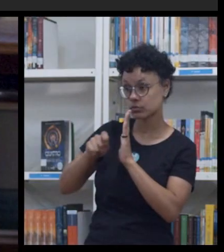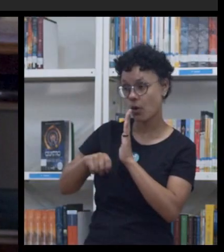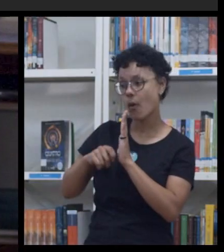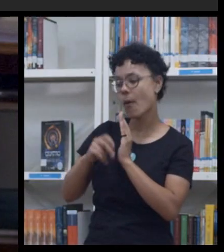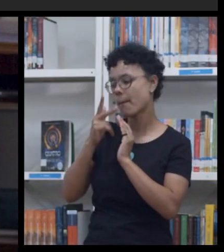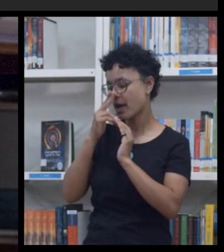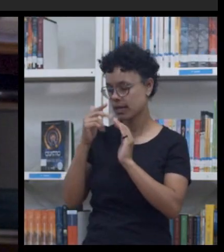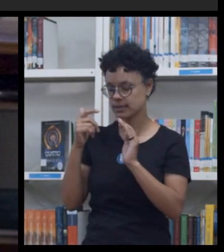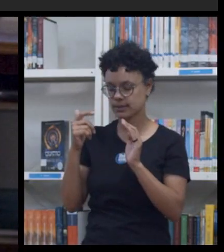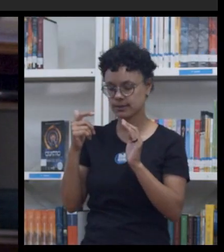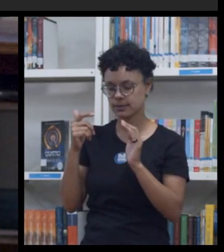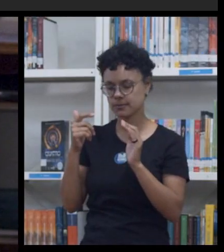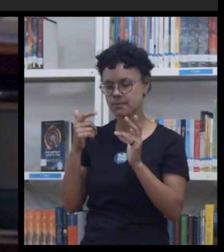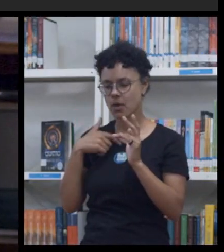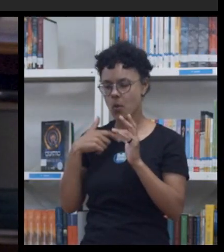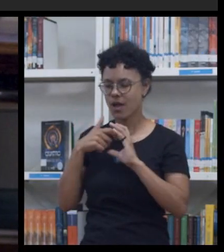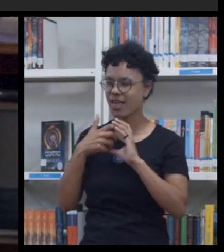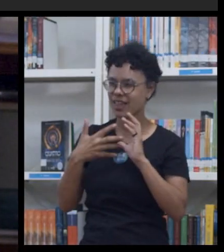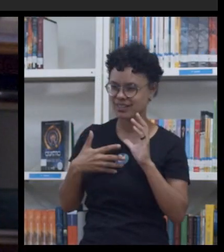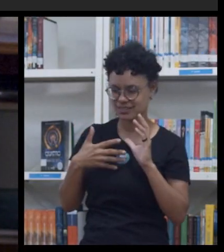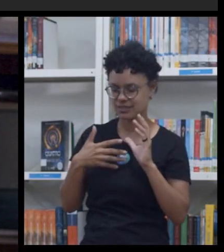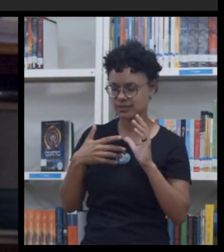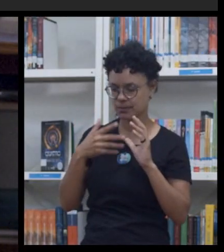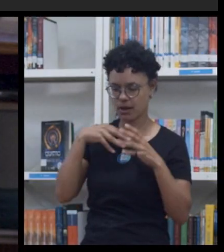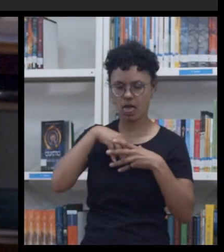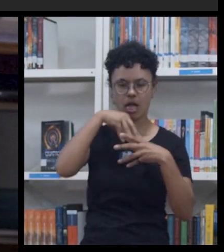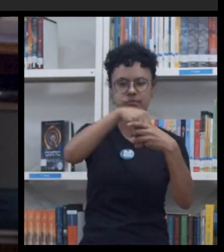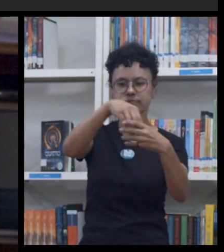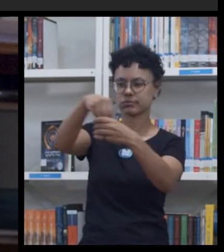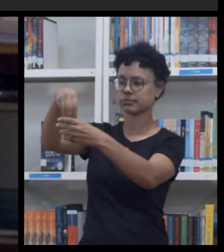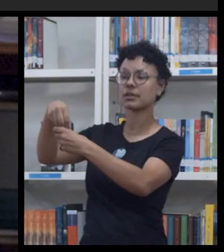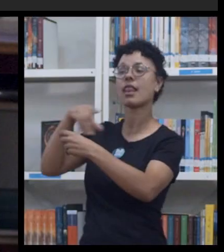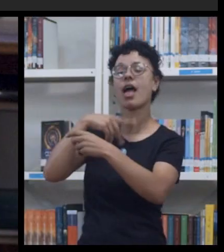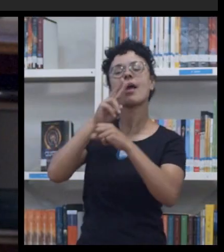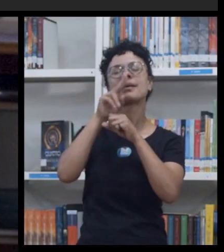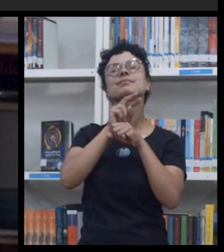se auto-coloca, né, se auto-vê. Não é, a gente empresta